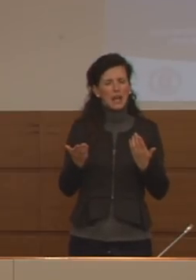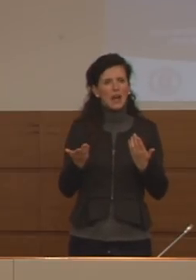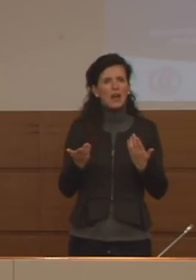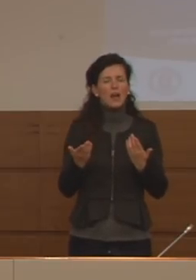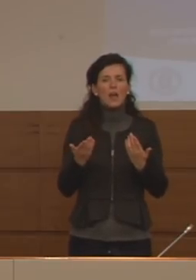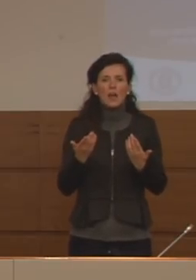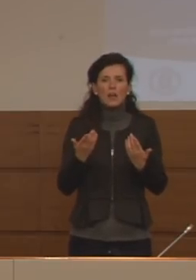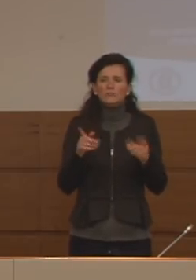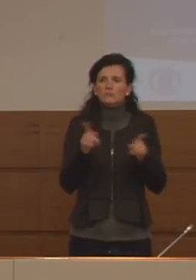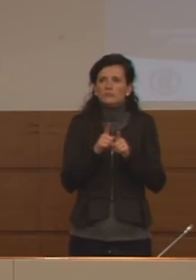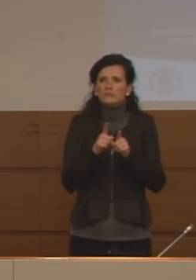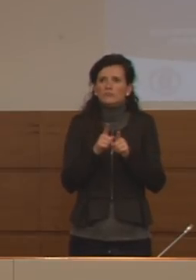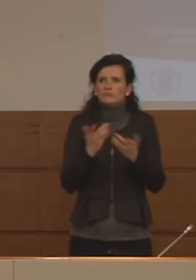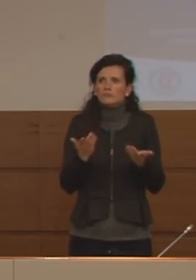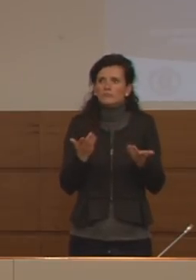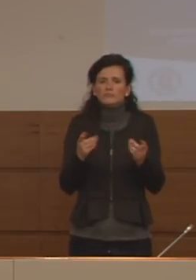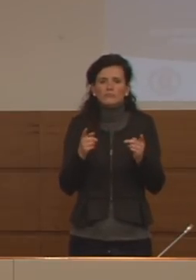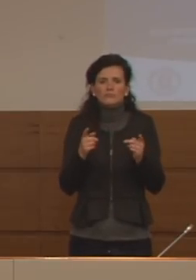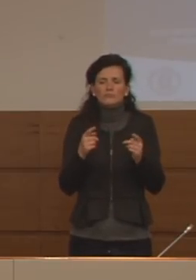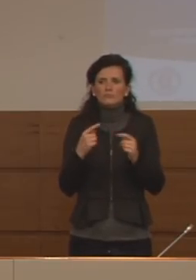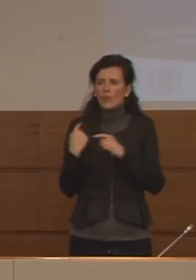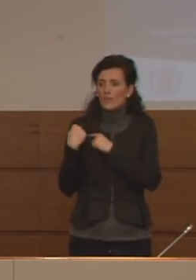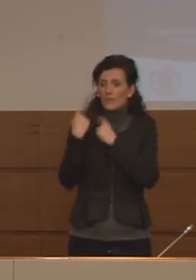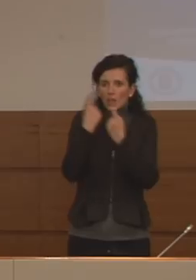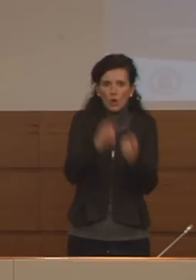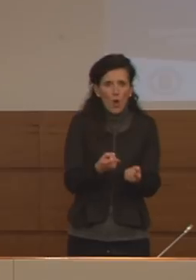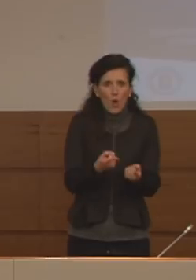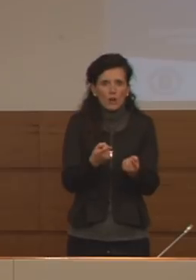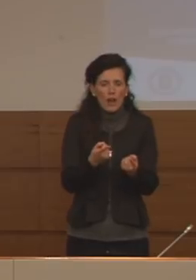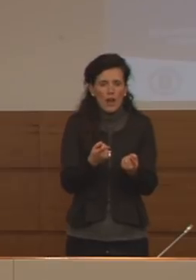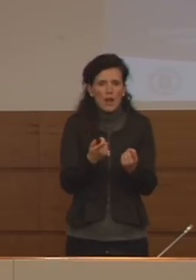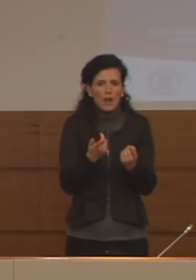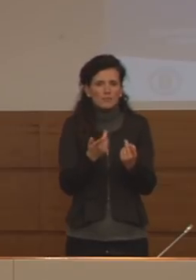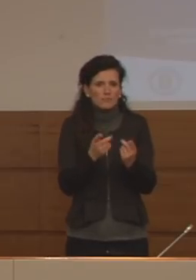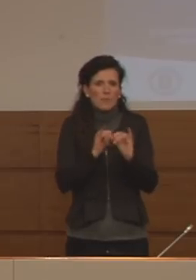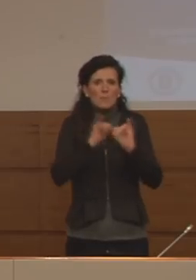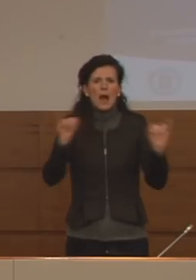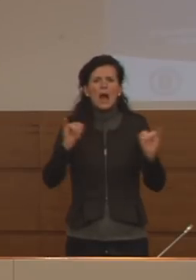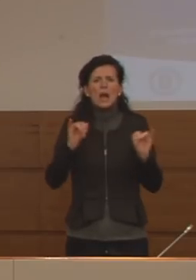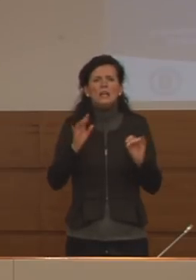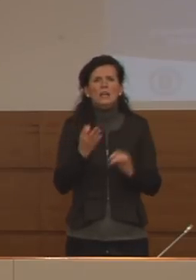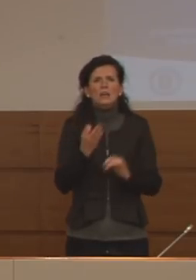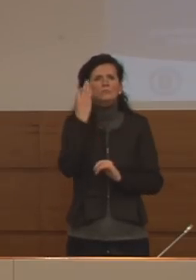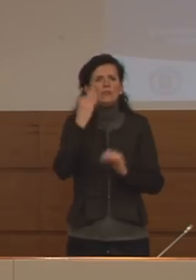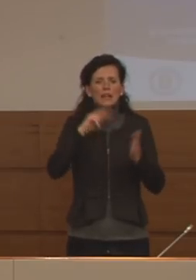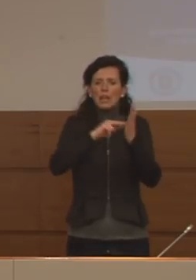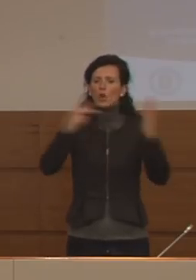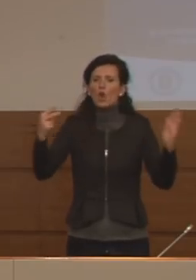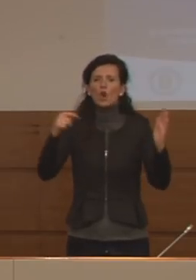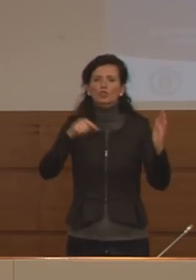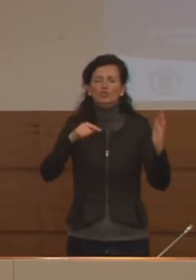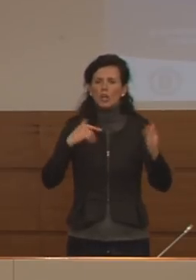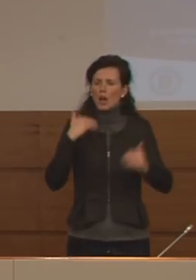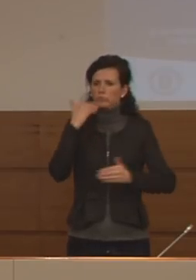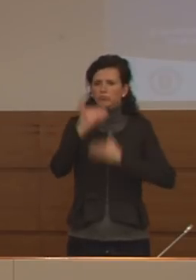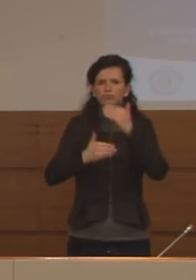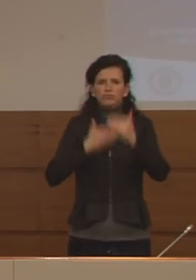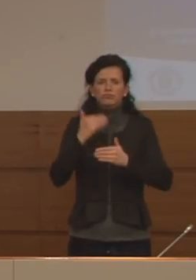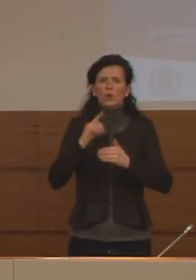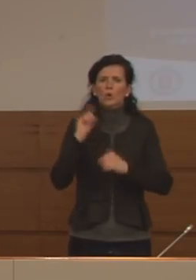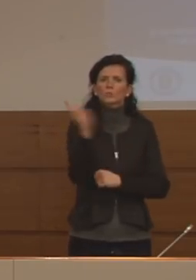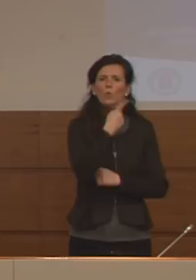anni credo e nessuno poteva pensare di mettere l'ottanta per cento dei lavoratori